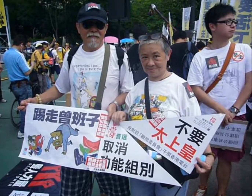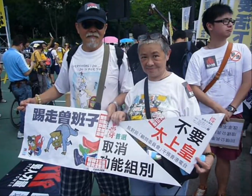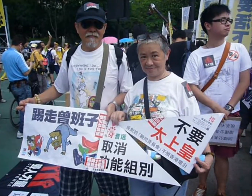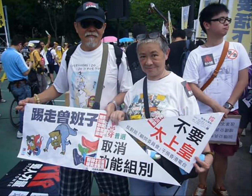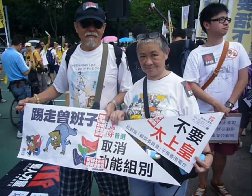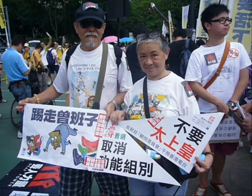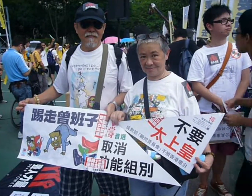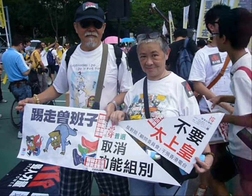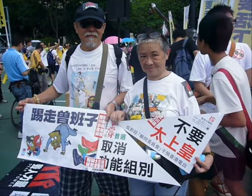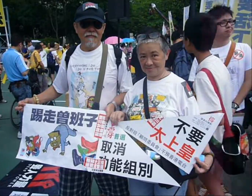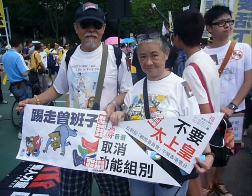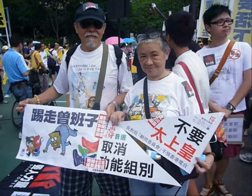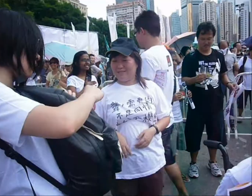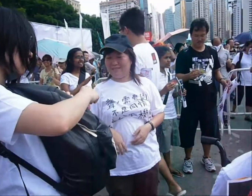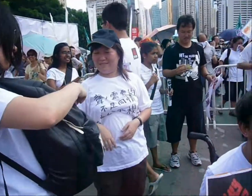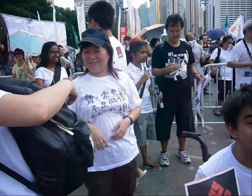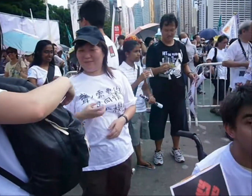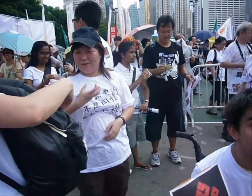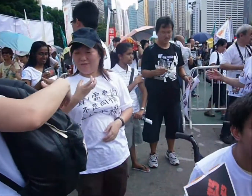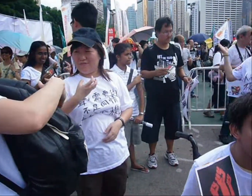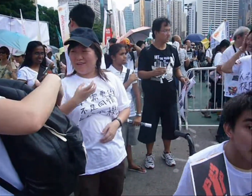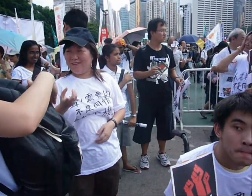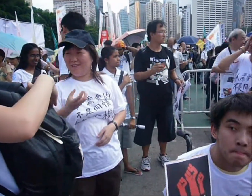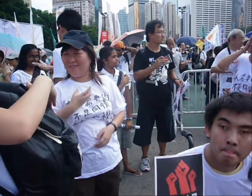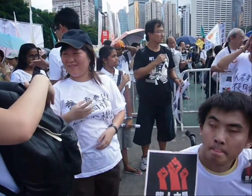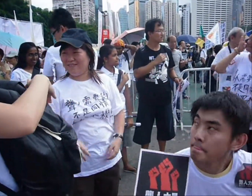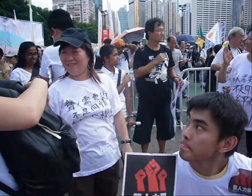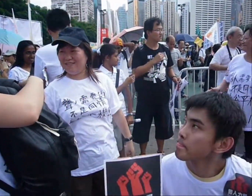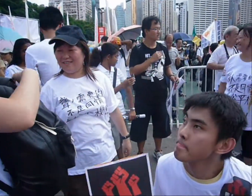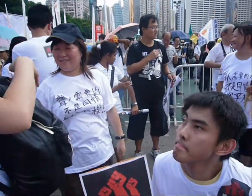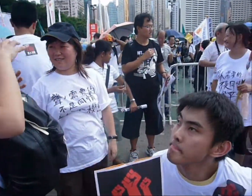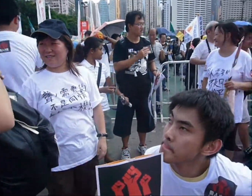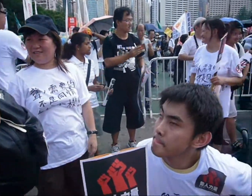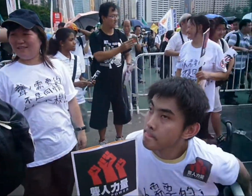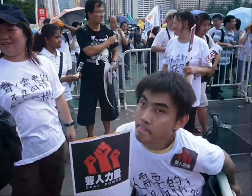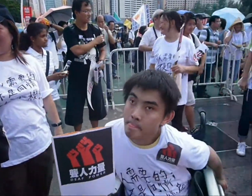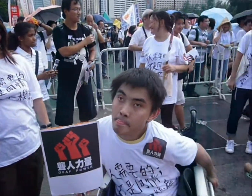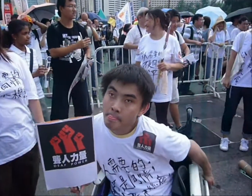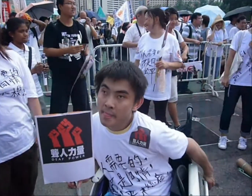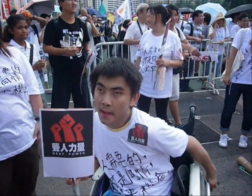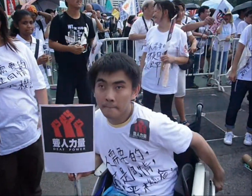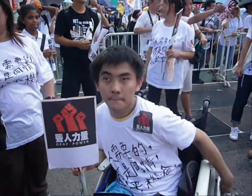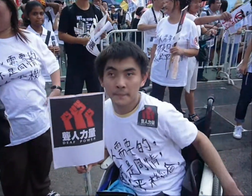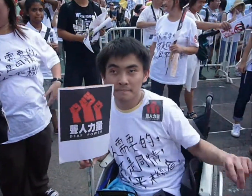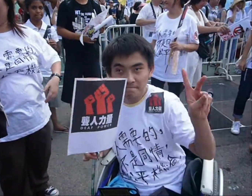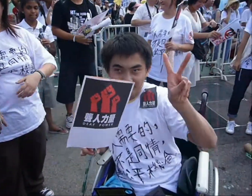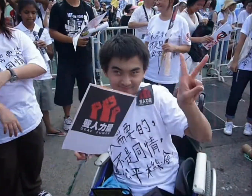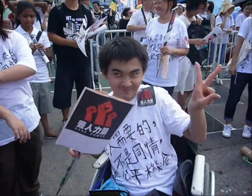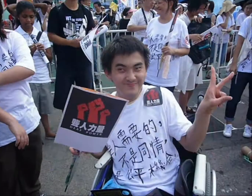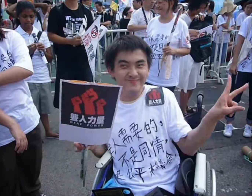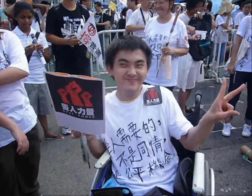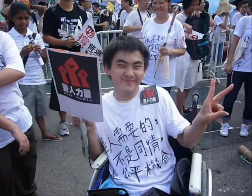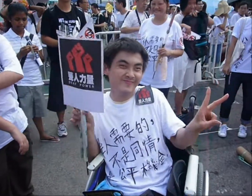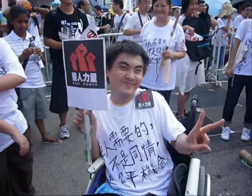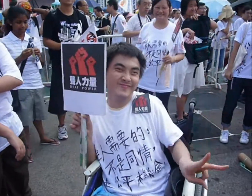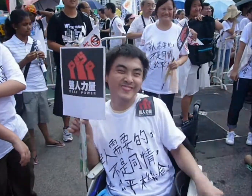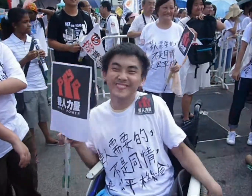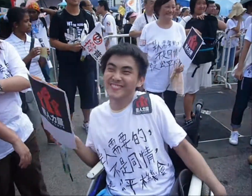都要變賣成為在過去2004年嗰七年期人口政策下咧，好多婦女喺香港咧面對咗好大嘅困